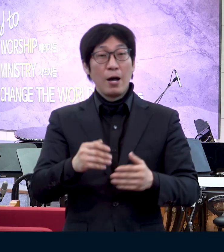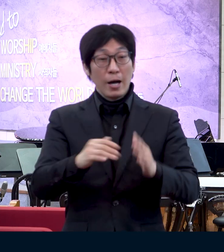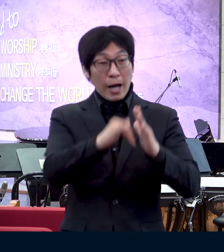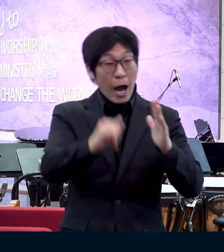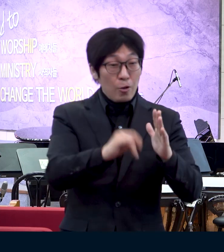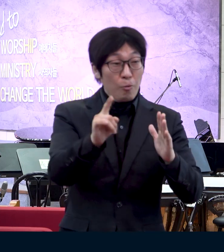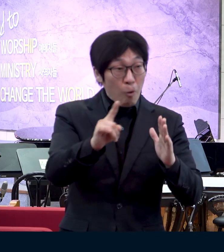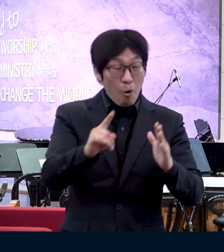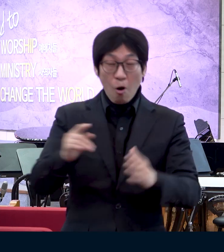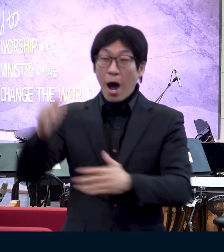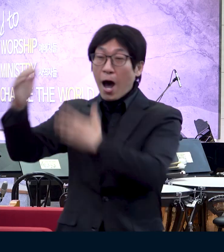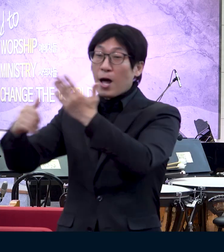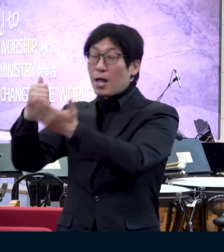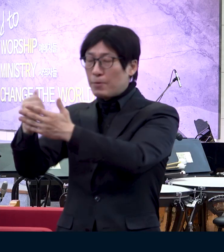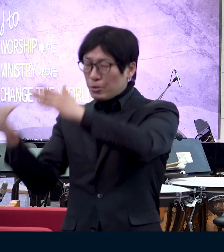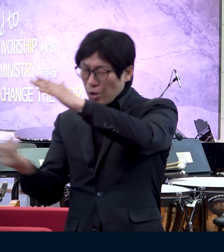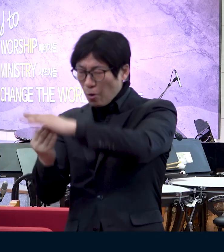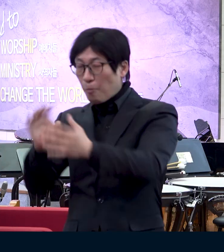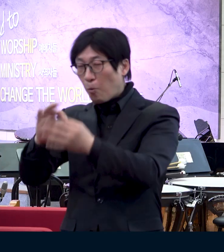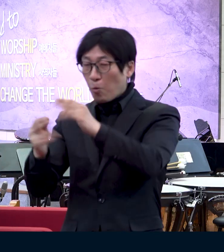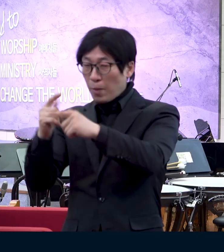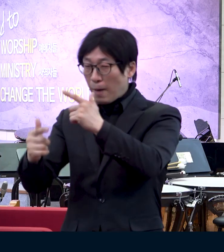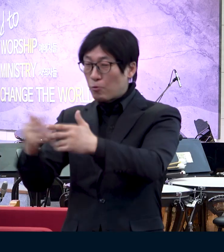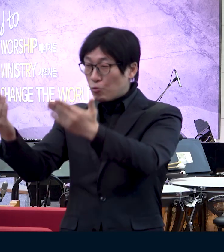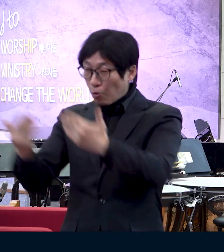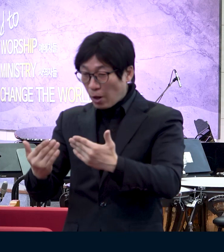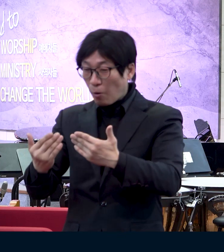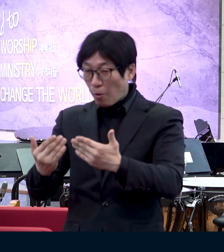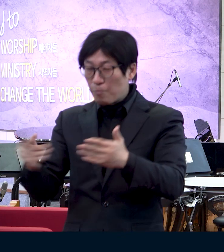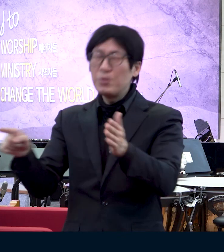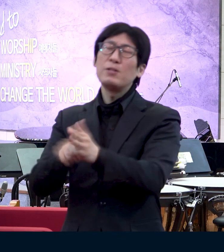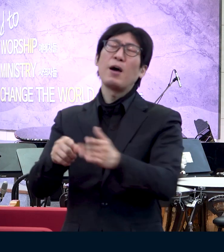하나님이 극상품 포도나무를 심어주셨다고 그렇게 믿으세요, 여러분.